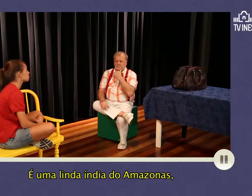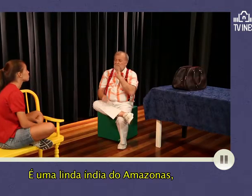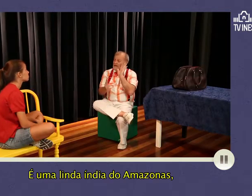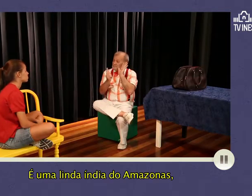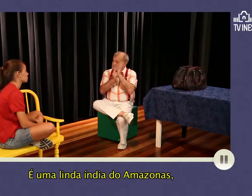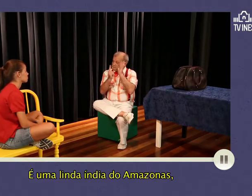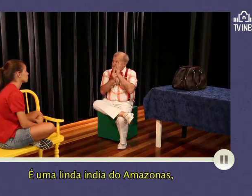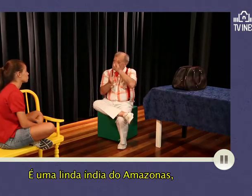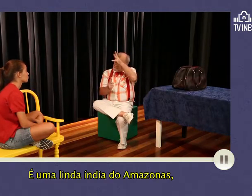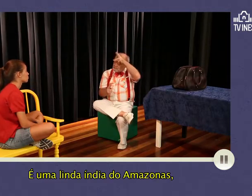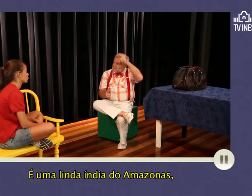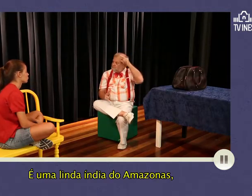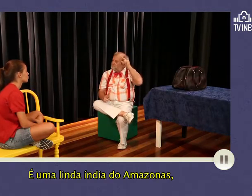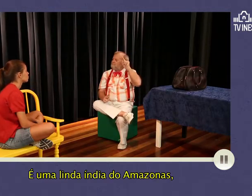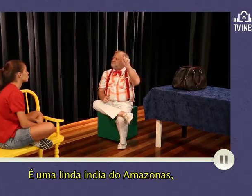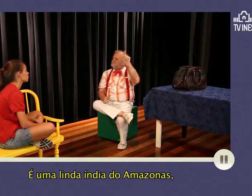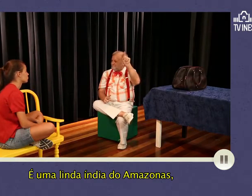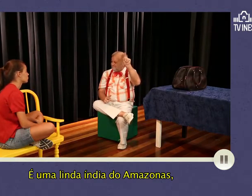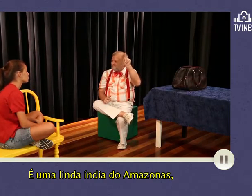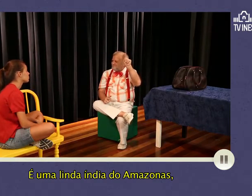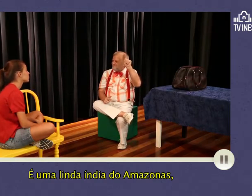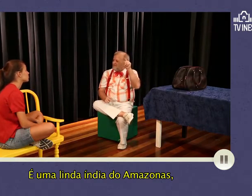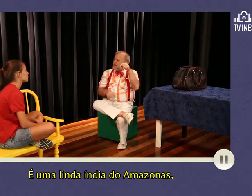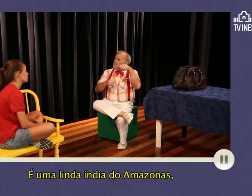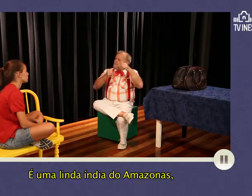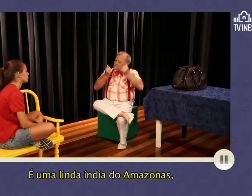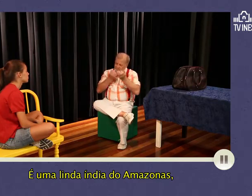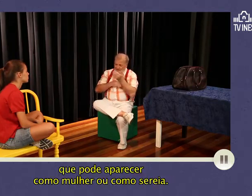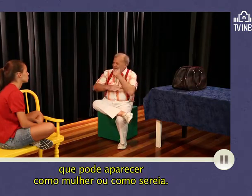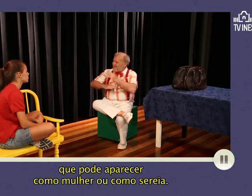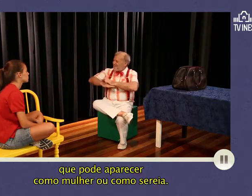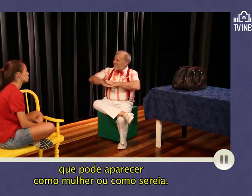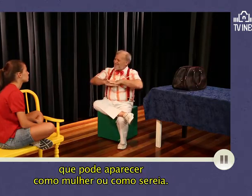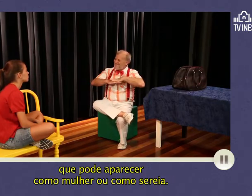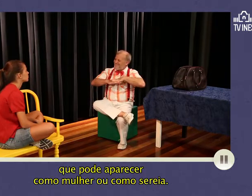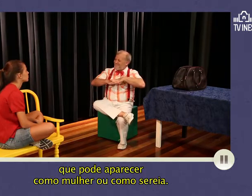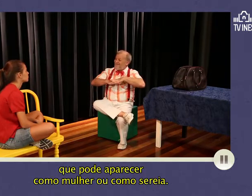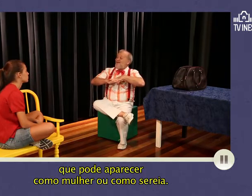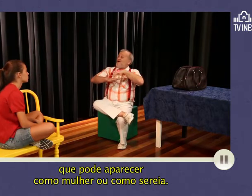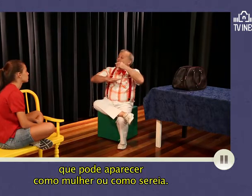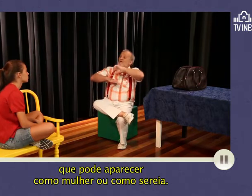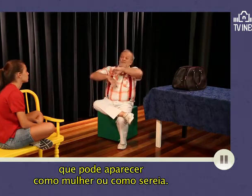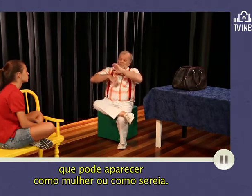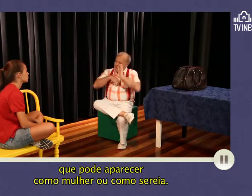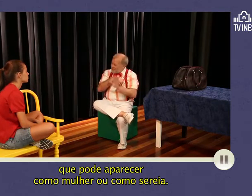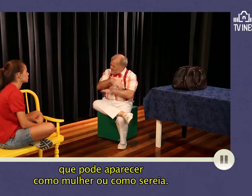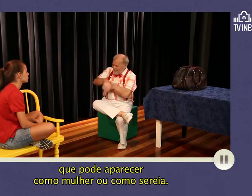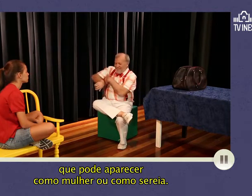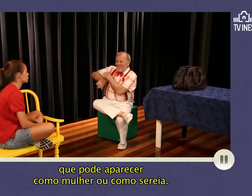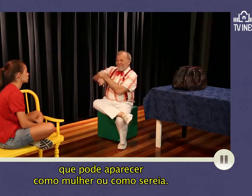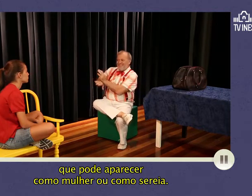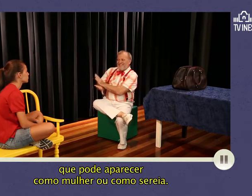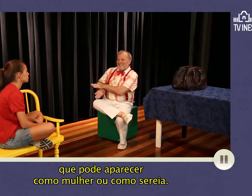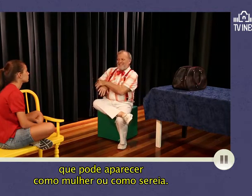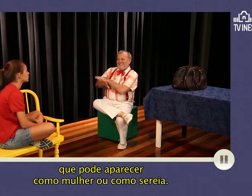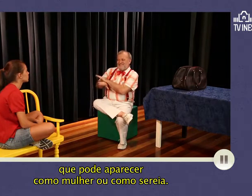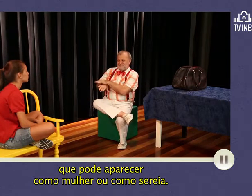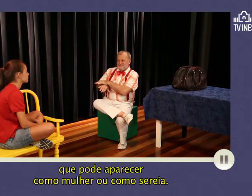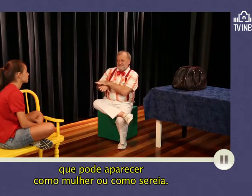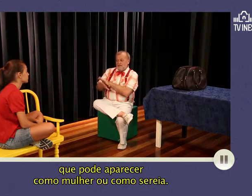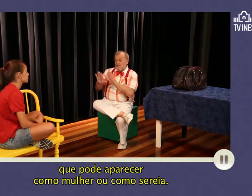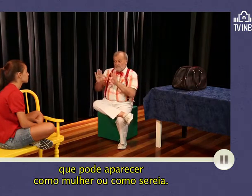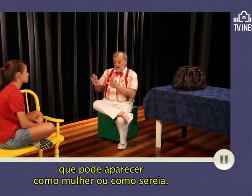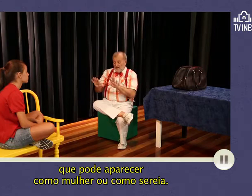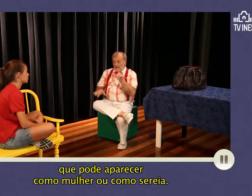É uma linda índia do Amazonas, que pode aparecer como mulher ou